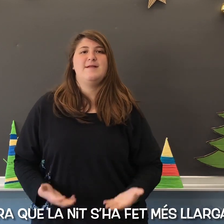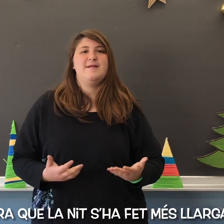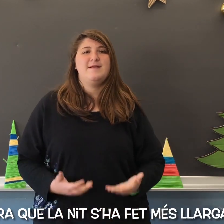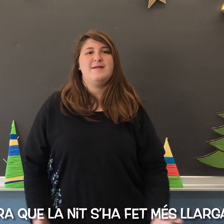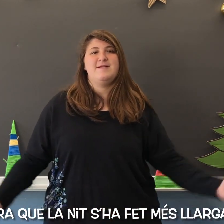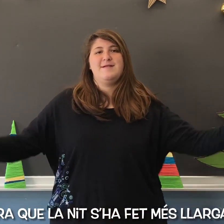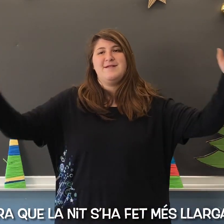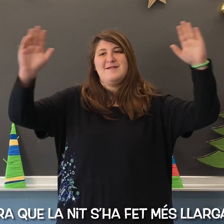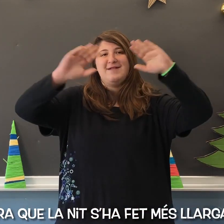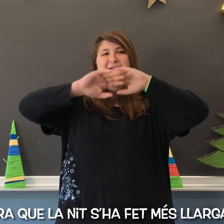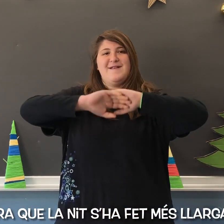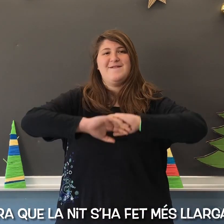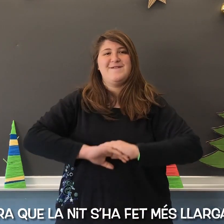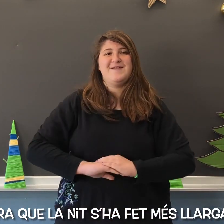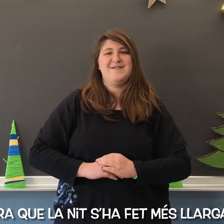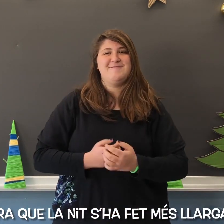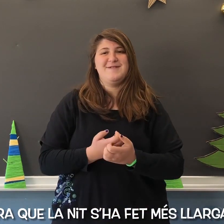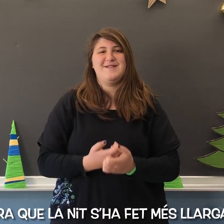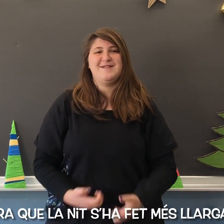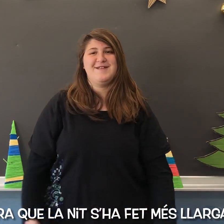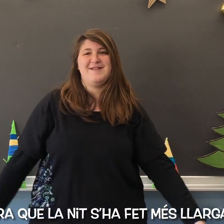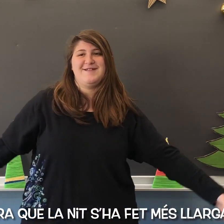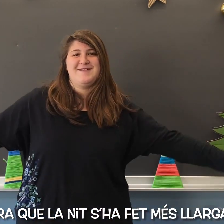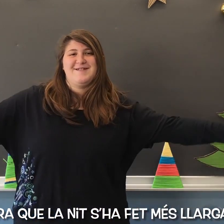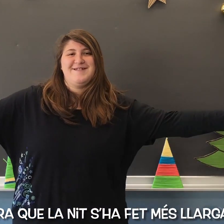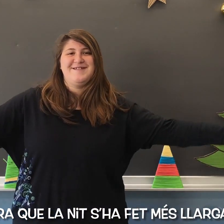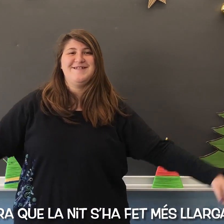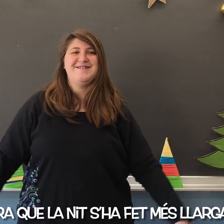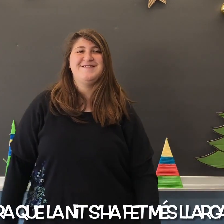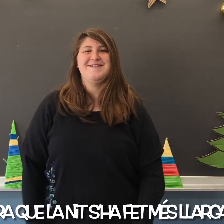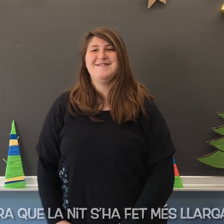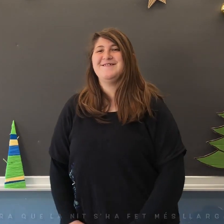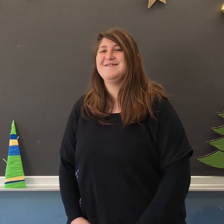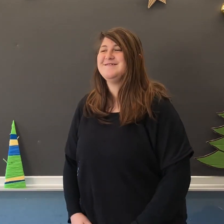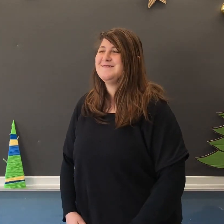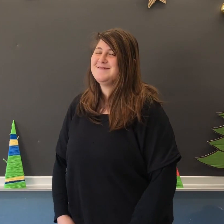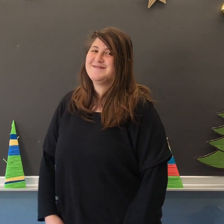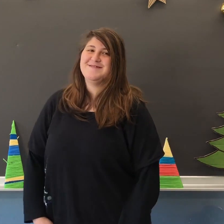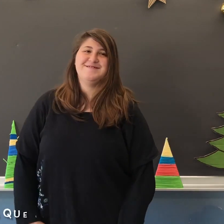ara que la nit s'ha fet més llarga.